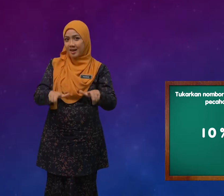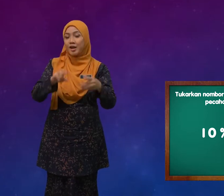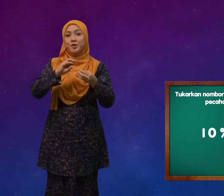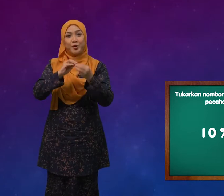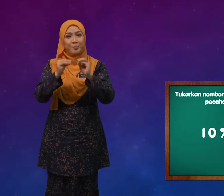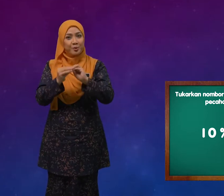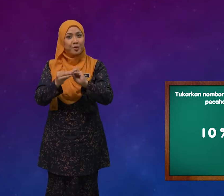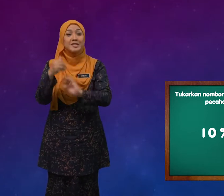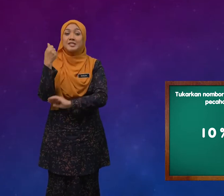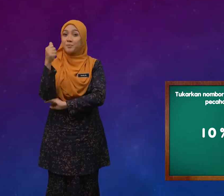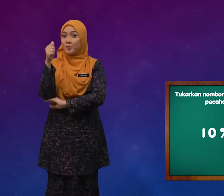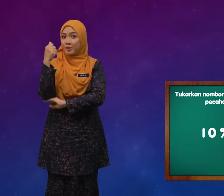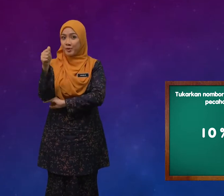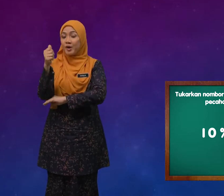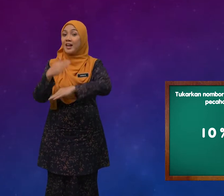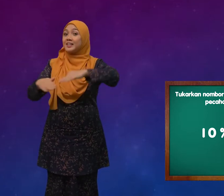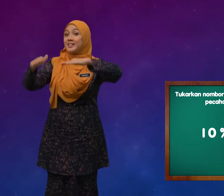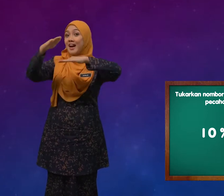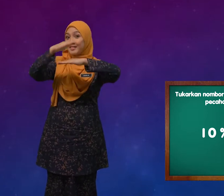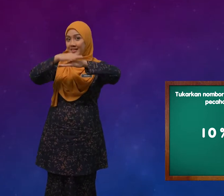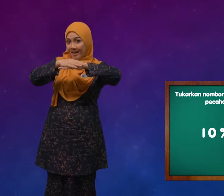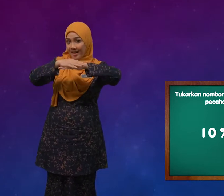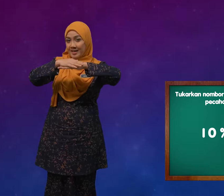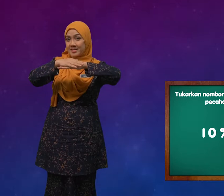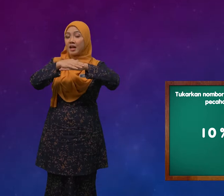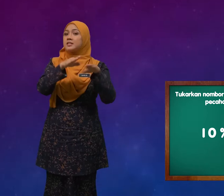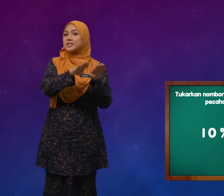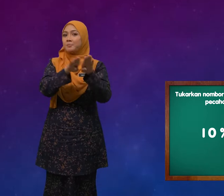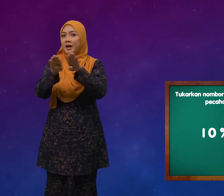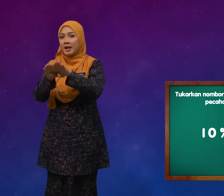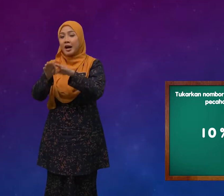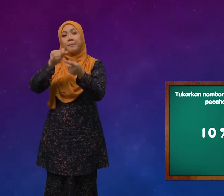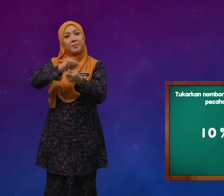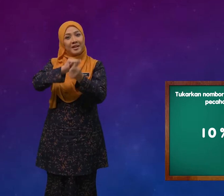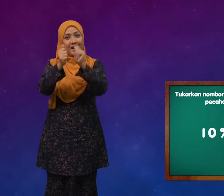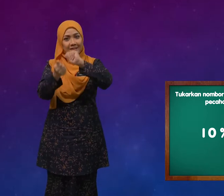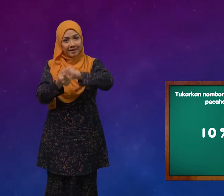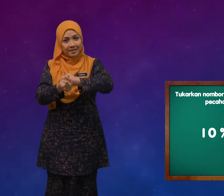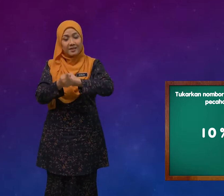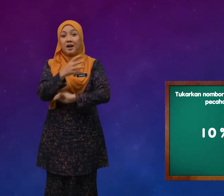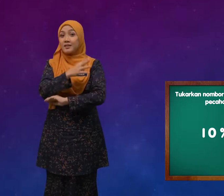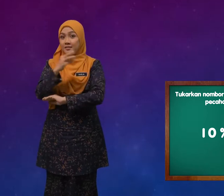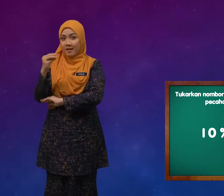Letakkan nombor 10 di atas sebagai pengangka